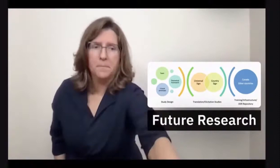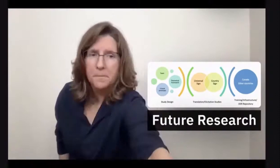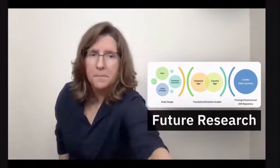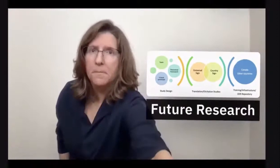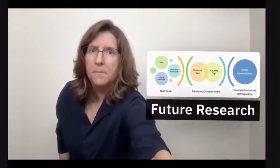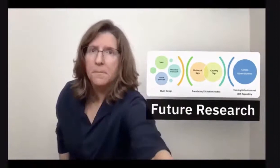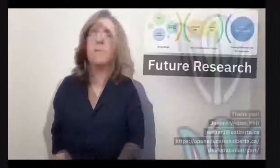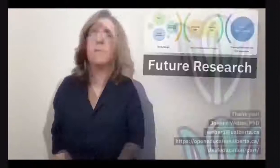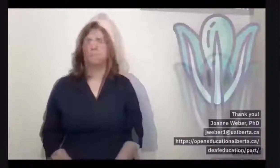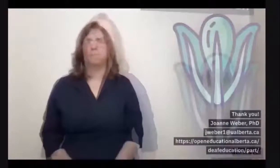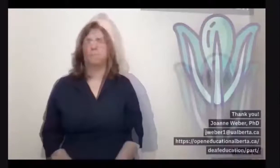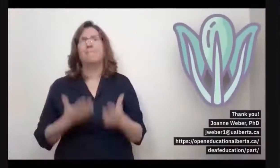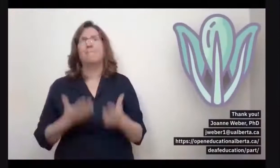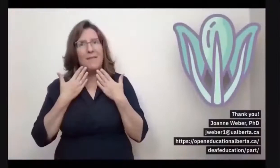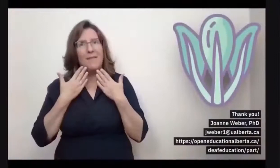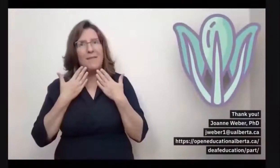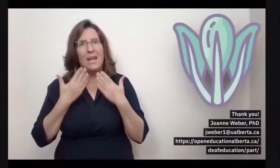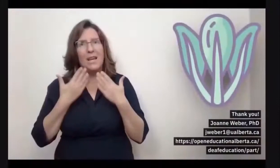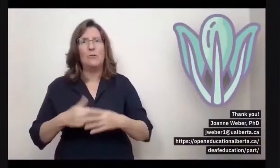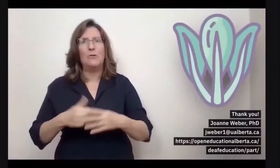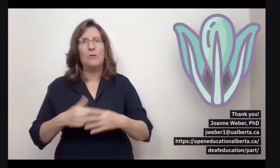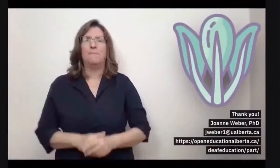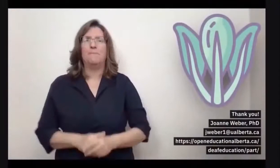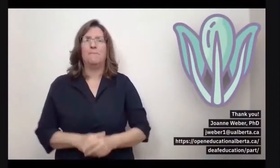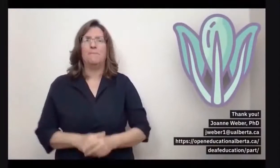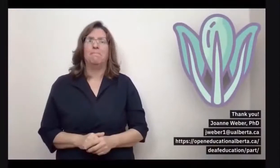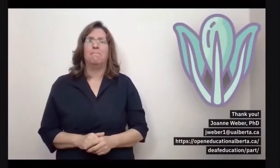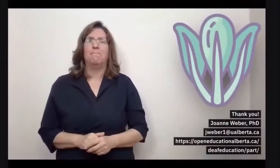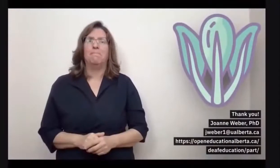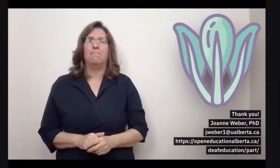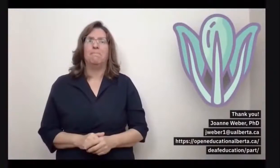revisen. Nuevamente, muchas gracias.